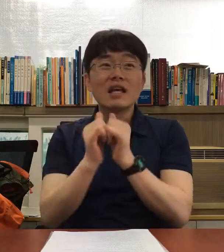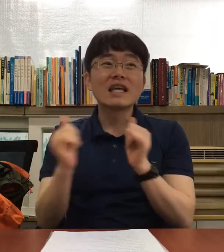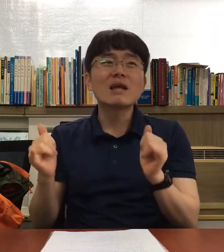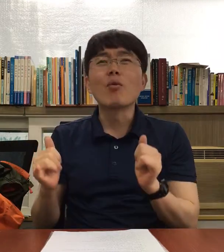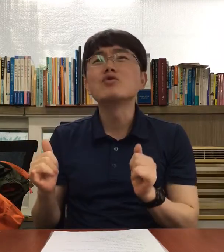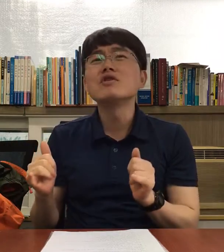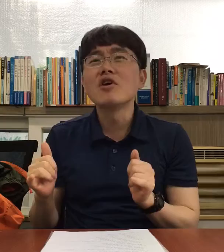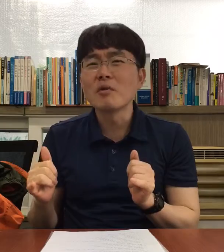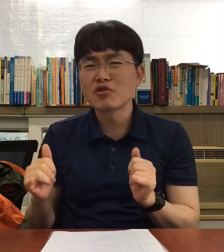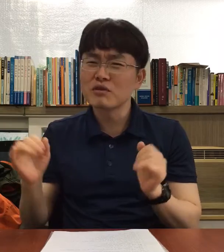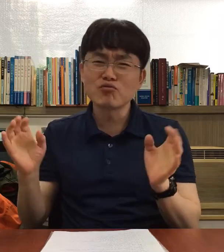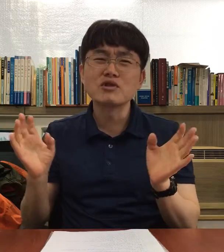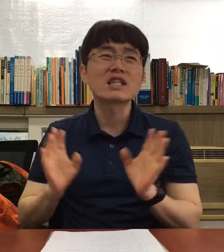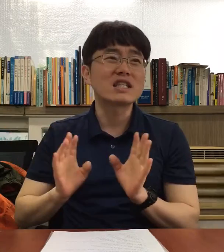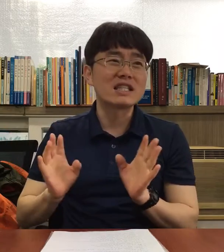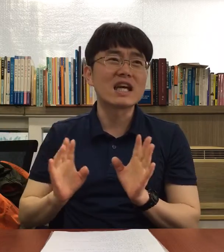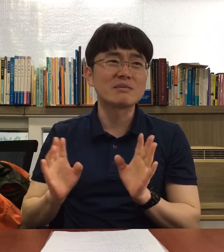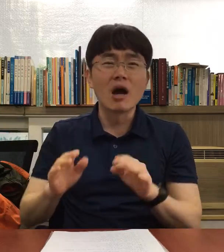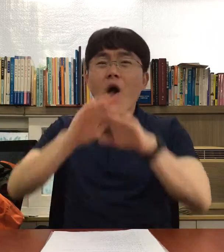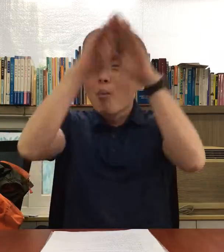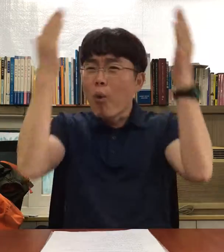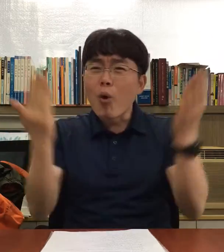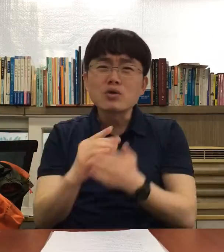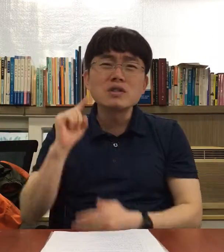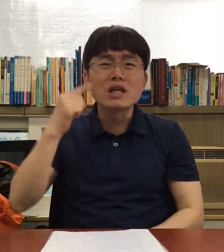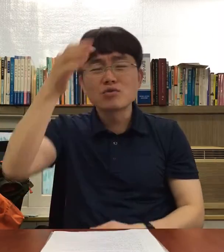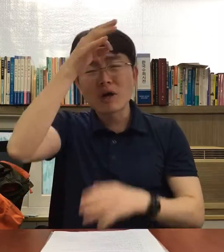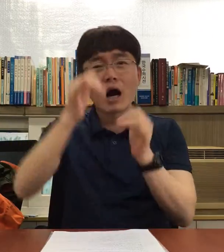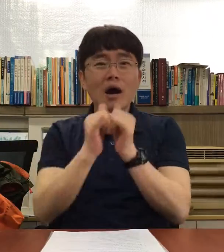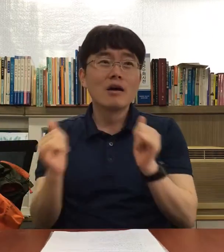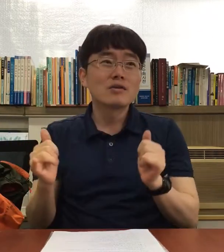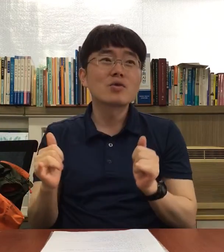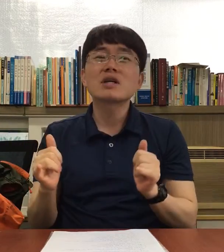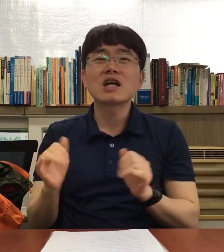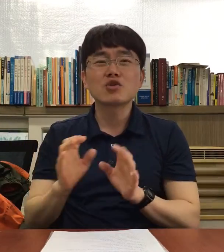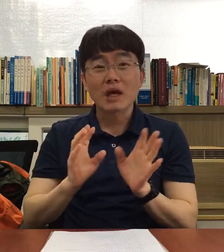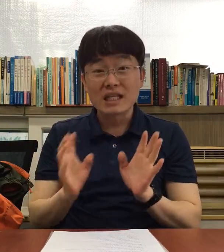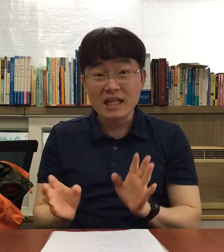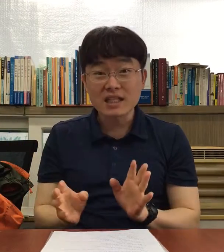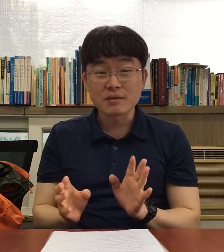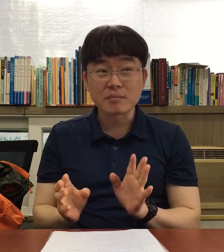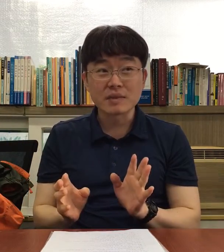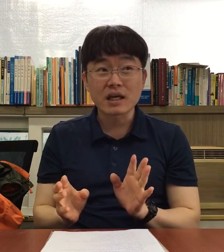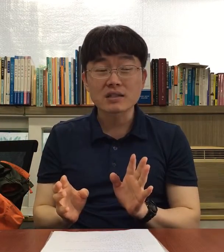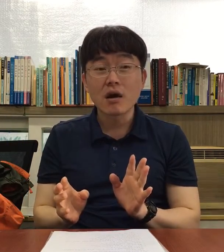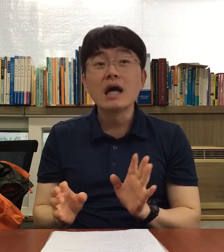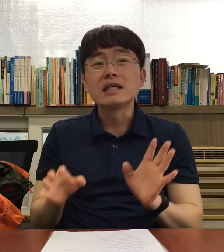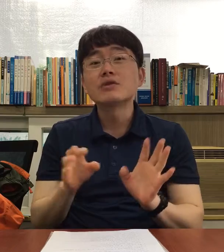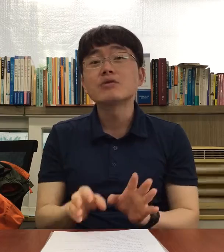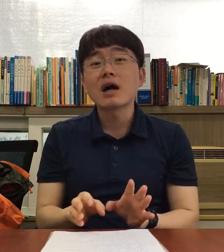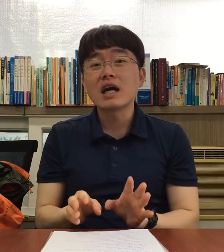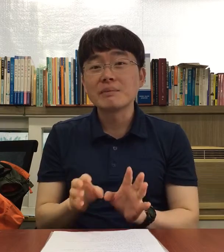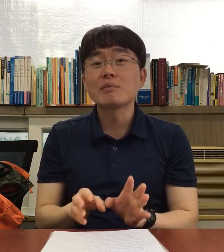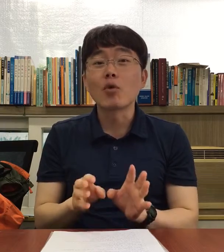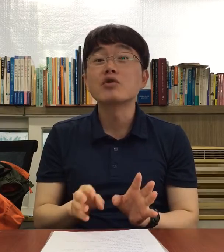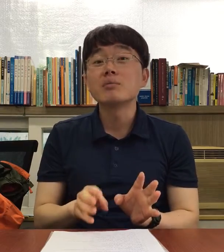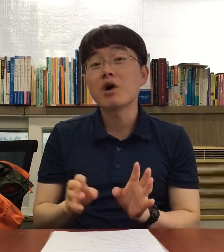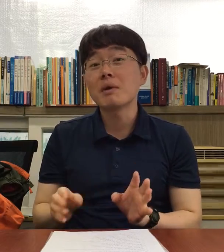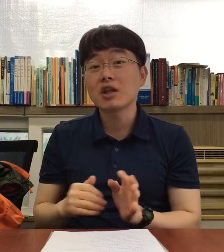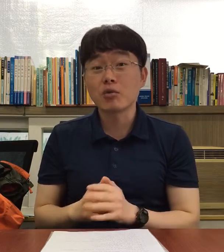이때 모든을 넣으면 좀 문장 자체가 이상해집니다. 모든 예술가 수화 자체가 좀 약간 이상해집니다. 그래서 예술가가 이미 모든을 포함한다고 보시면